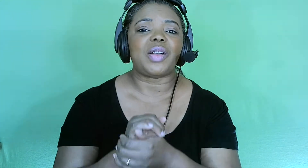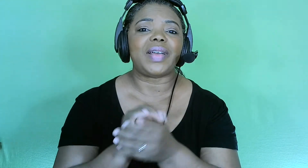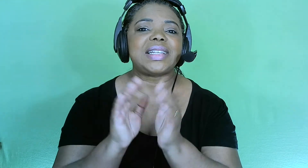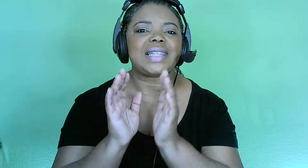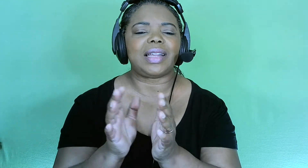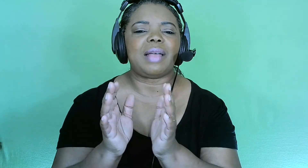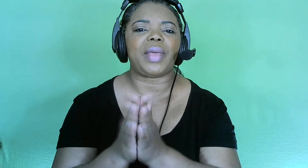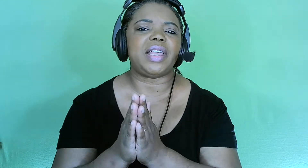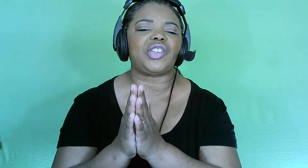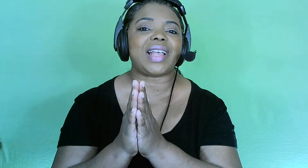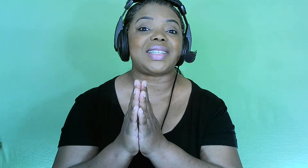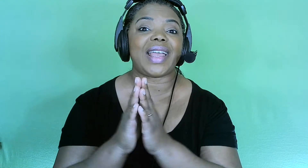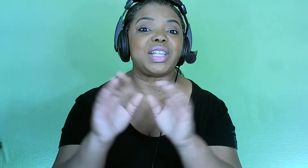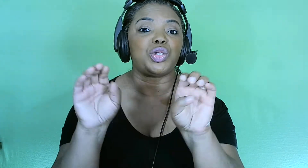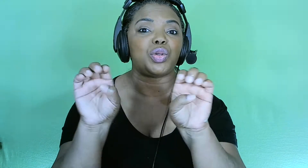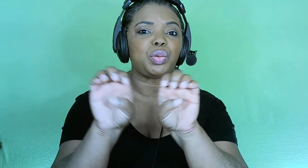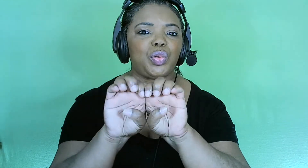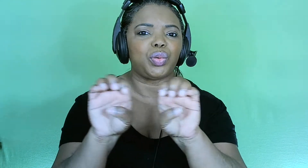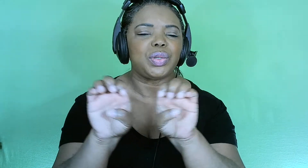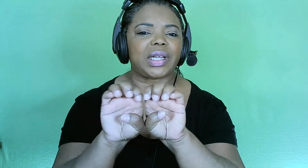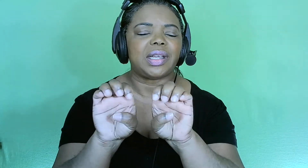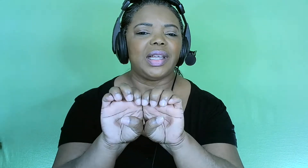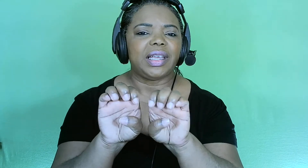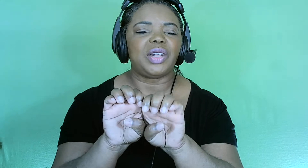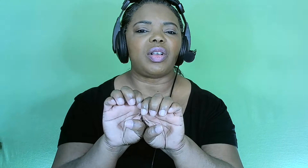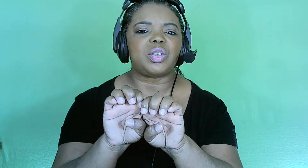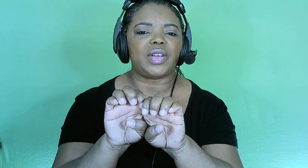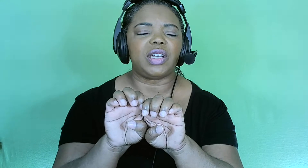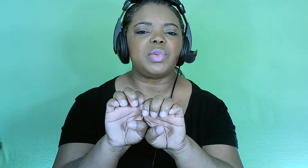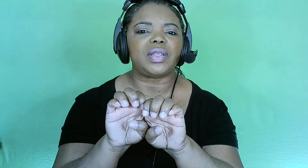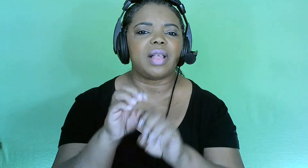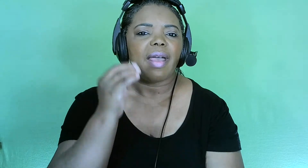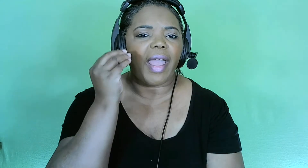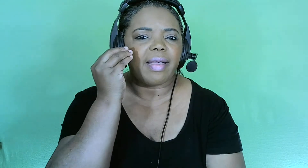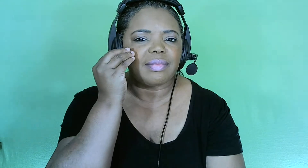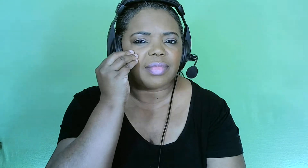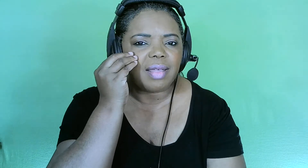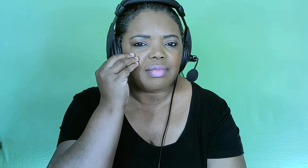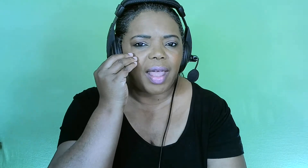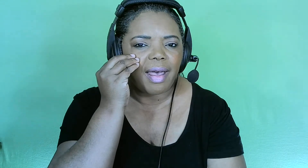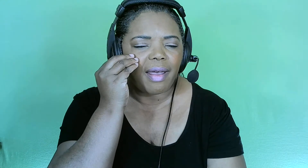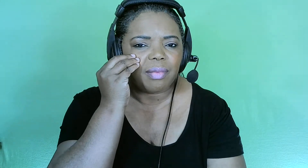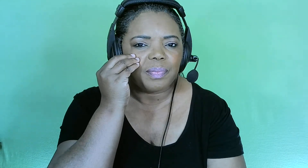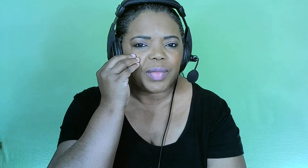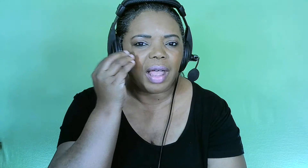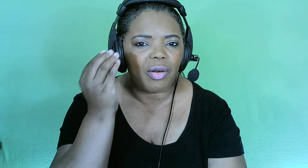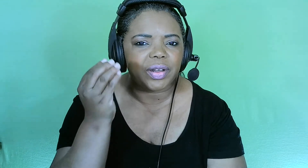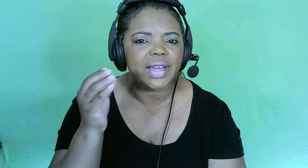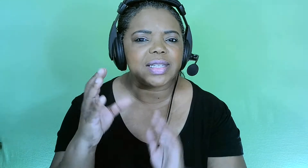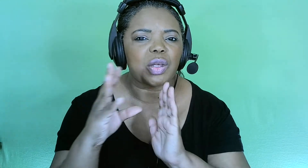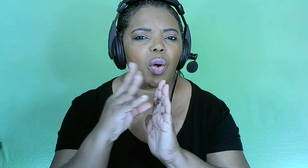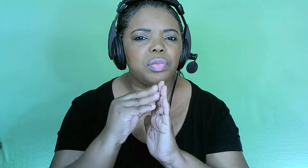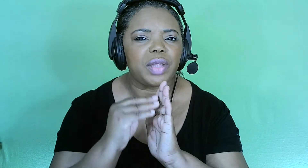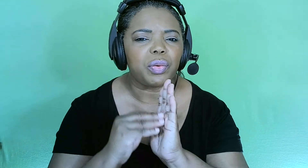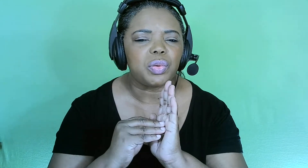é exatamente essa estrutura que nós vamos tentar agora nesse